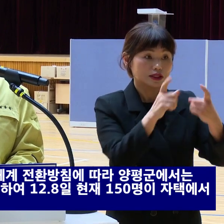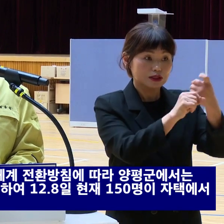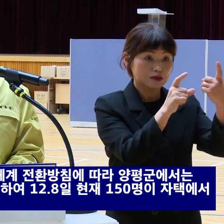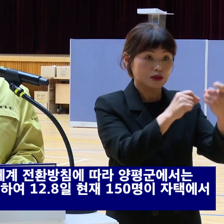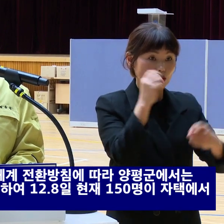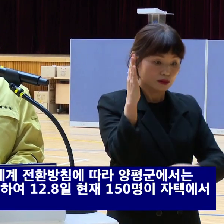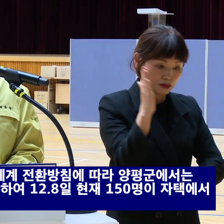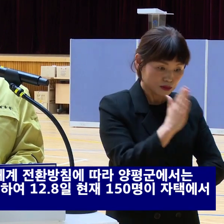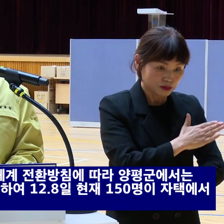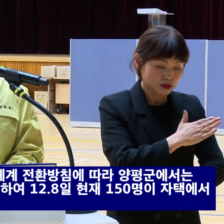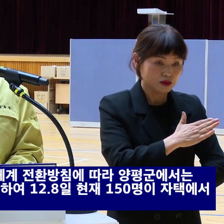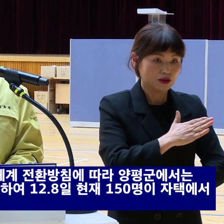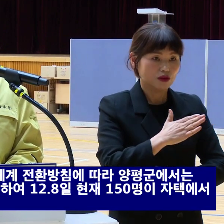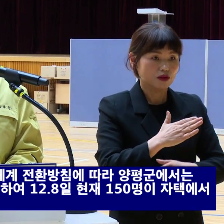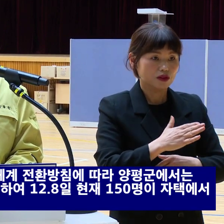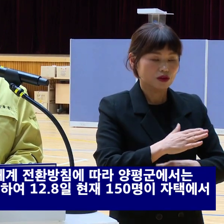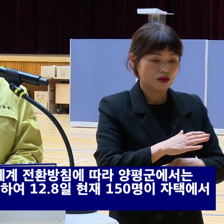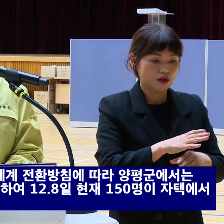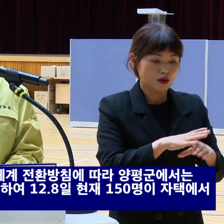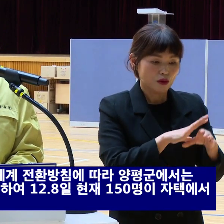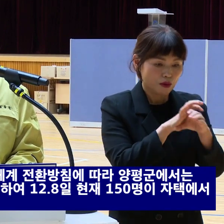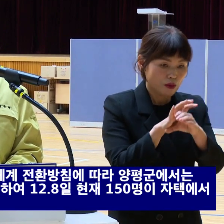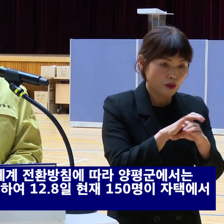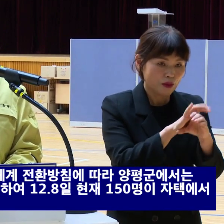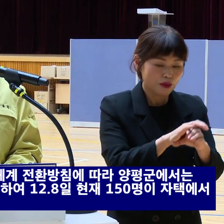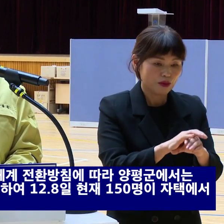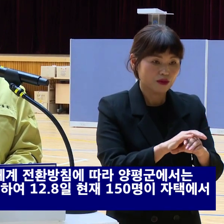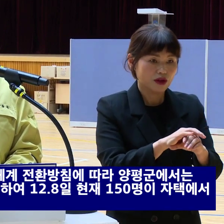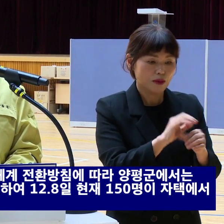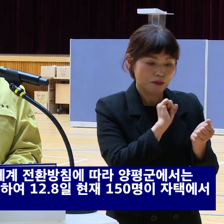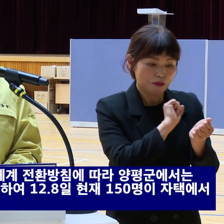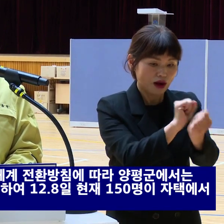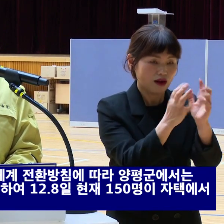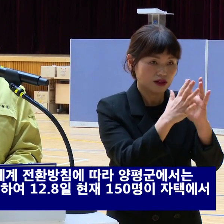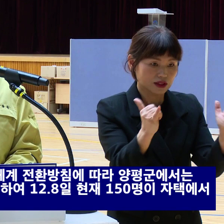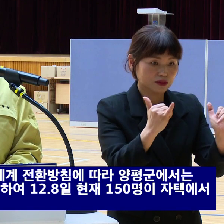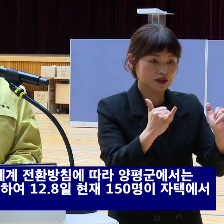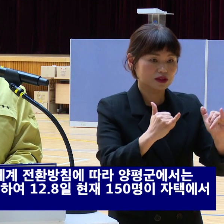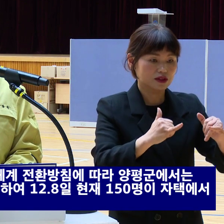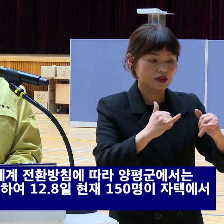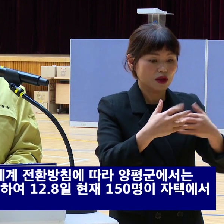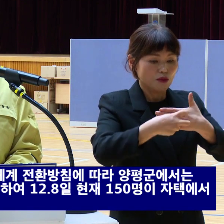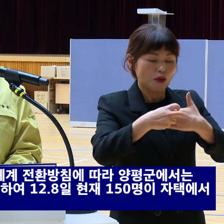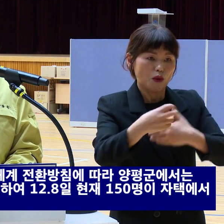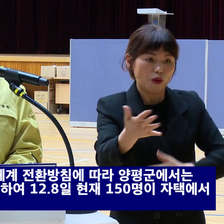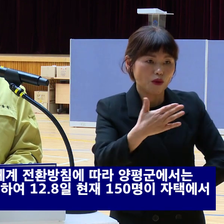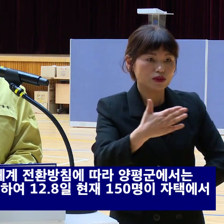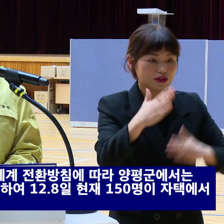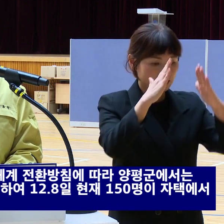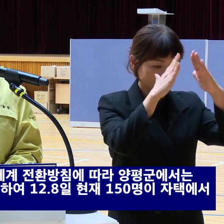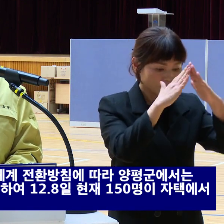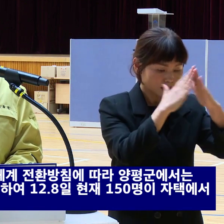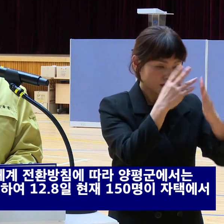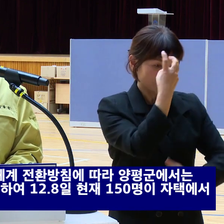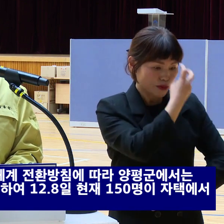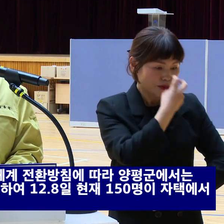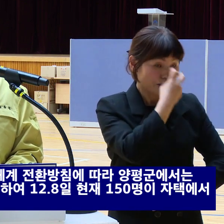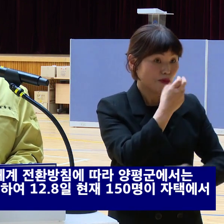중심 의료대응체계 전환 방침에 따라 양평군에서는 부군수를 단장으로